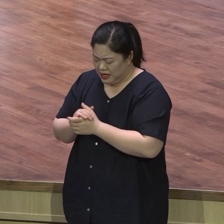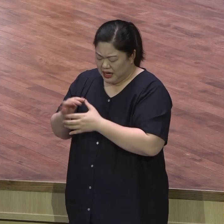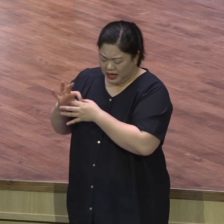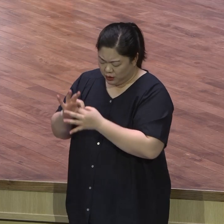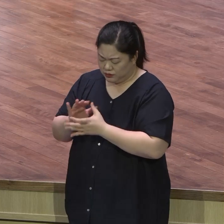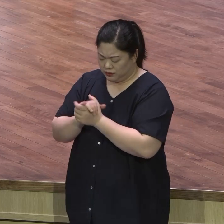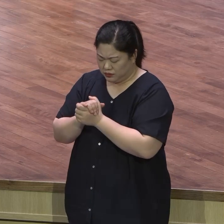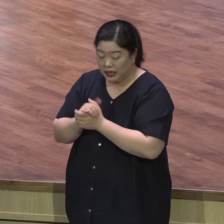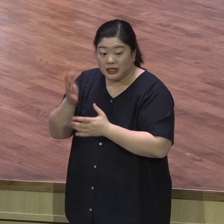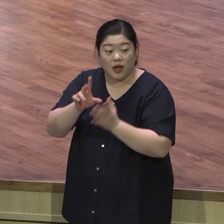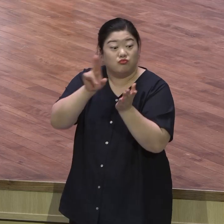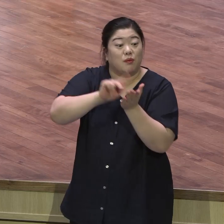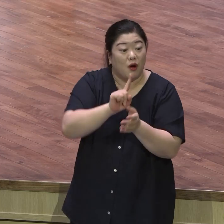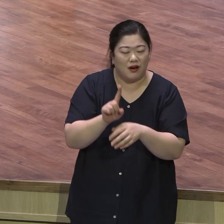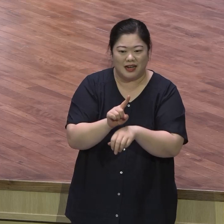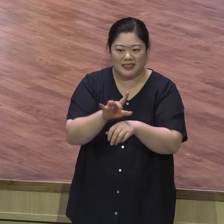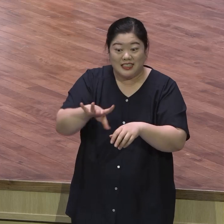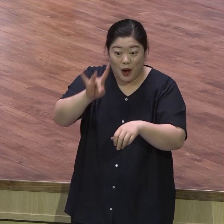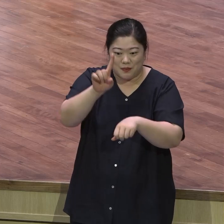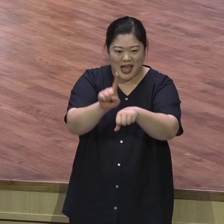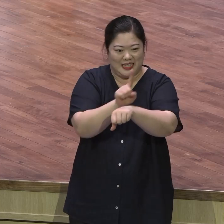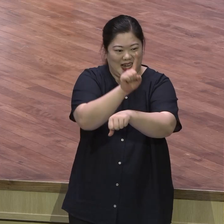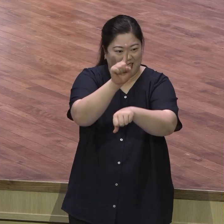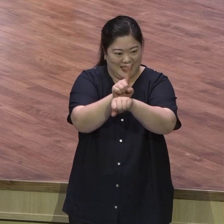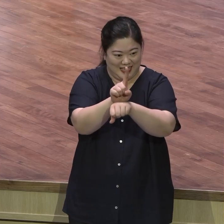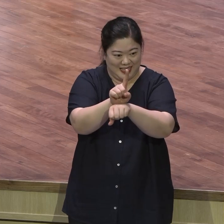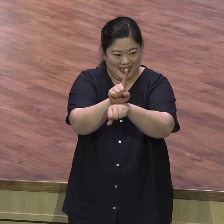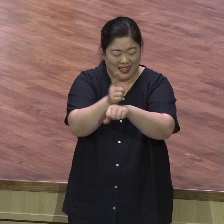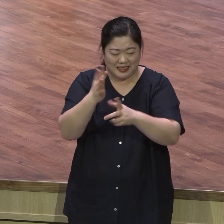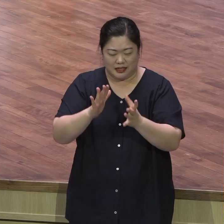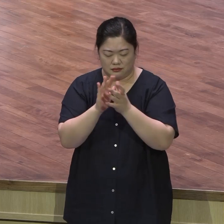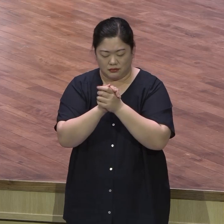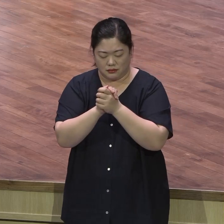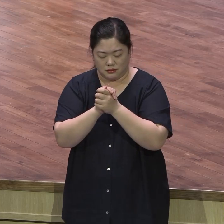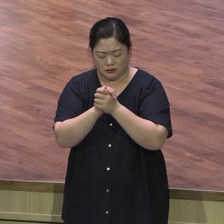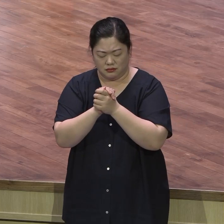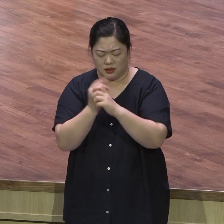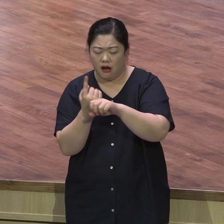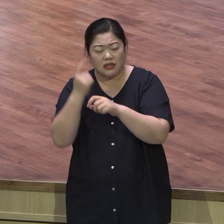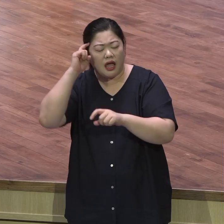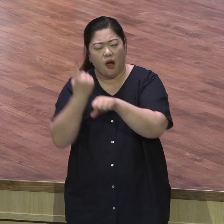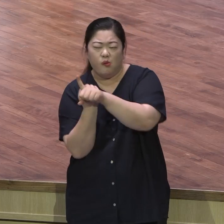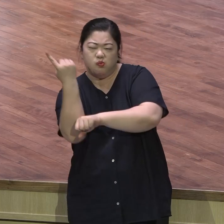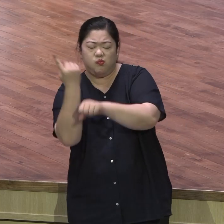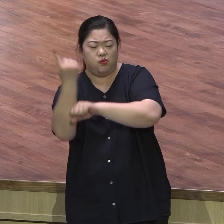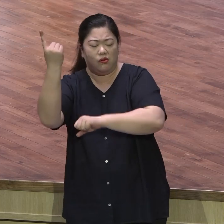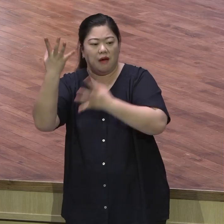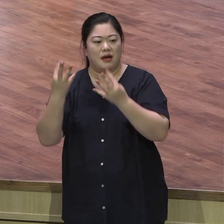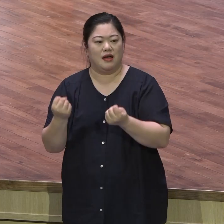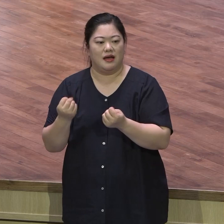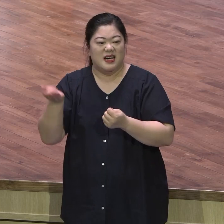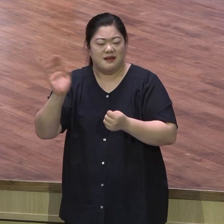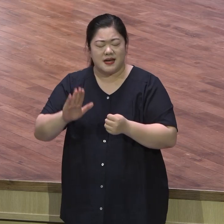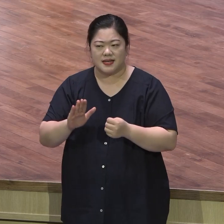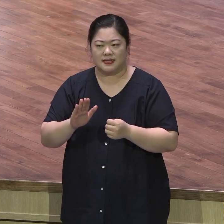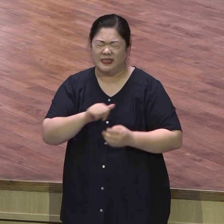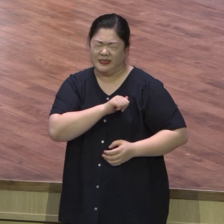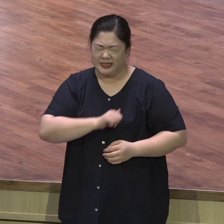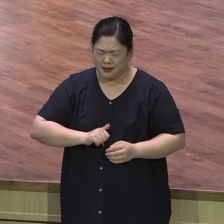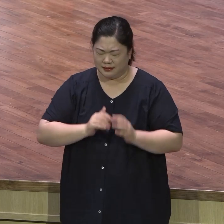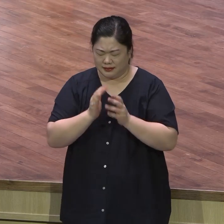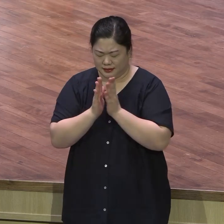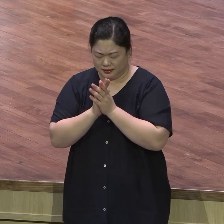온갖 잡생각들이 이래가지고 자꾸 막 가지를 칩니다 사단이 이걸 끝까지 참고 한 한 시간쯤